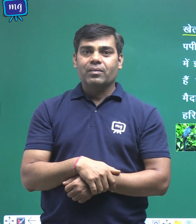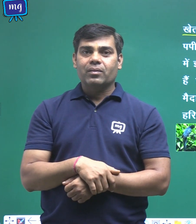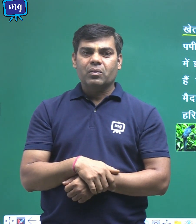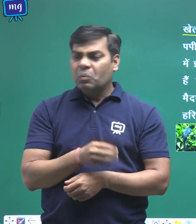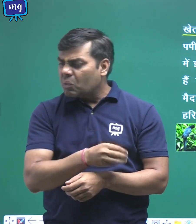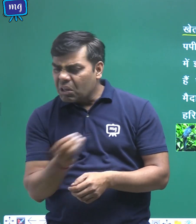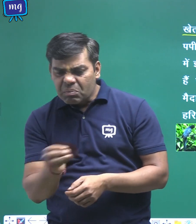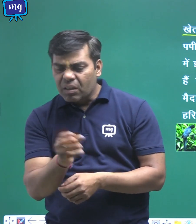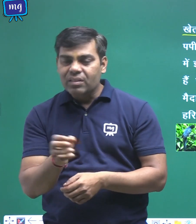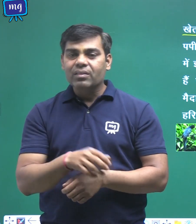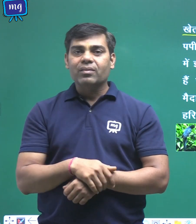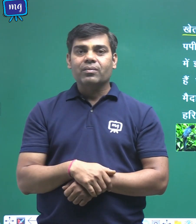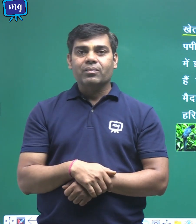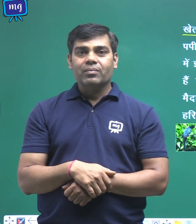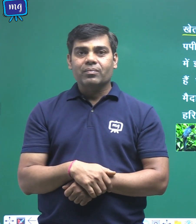आसपास